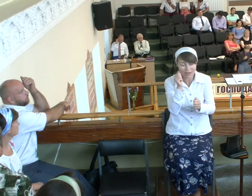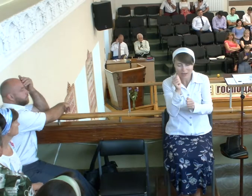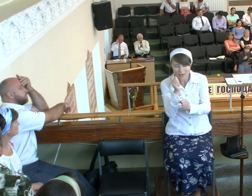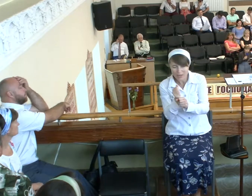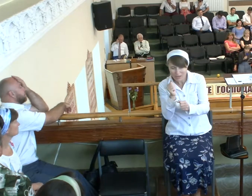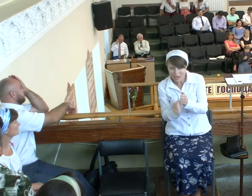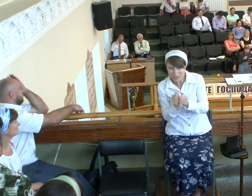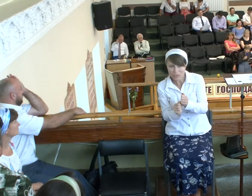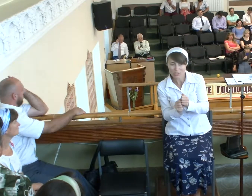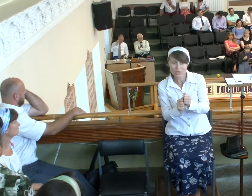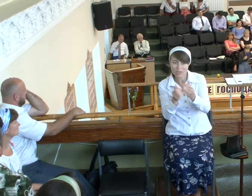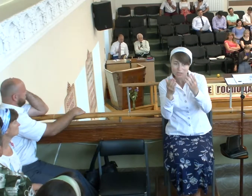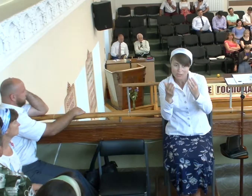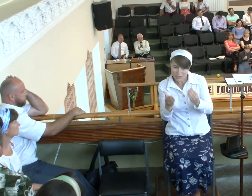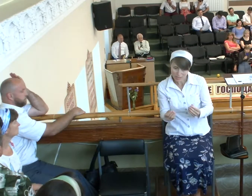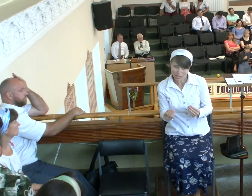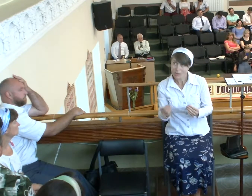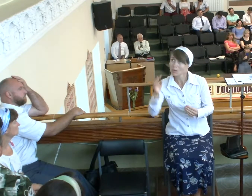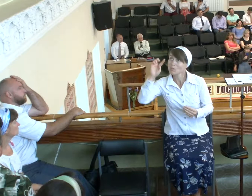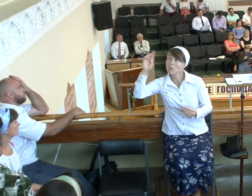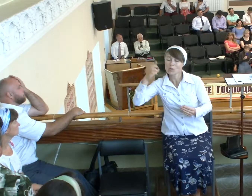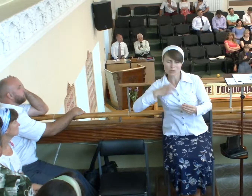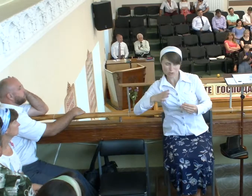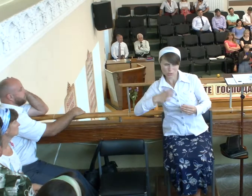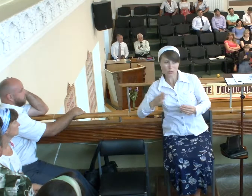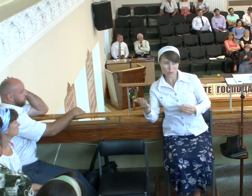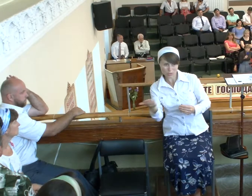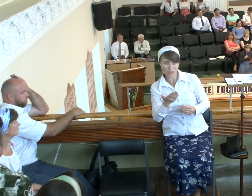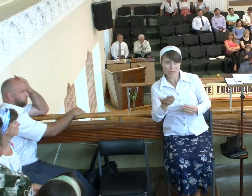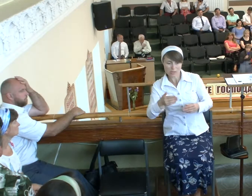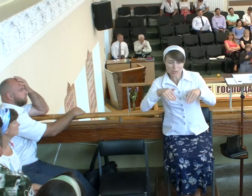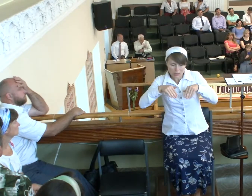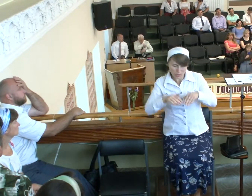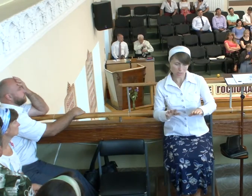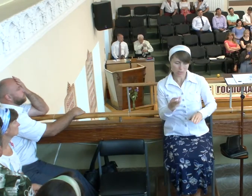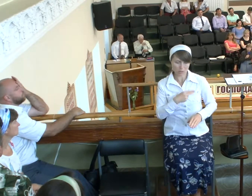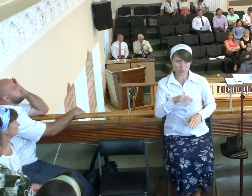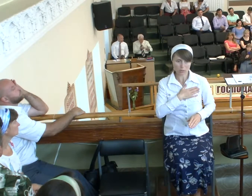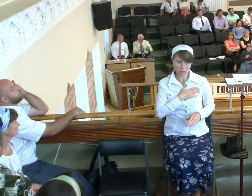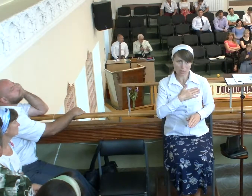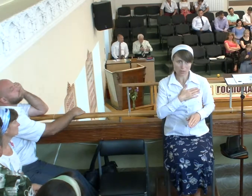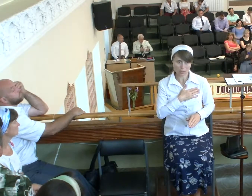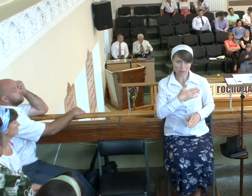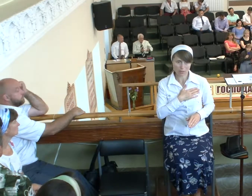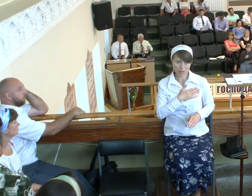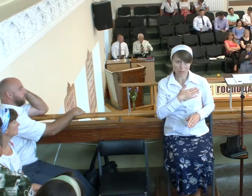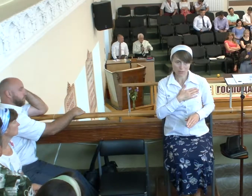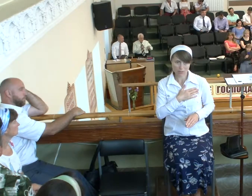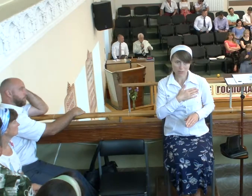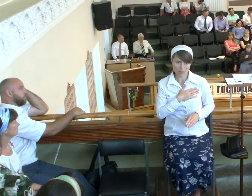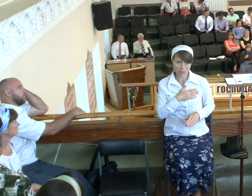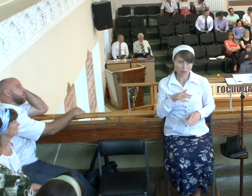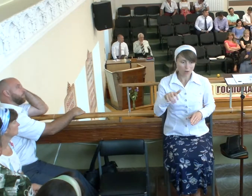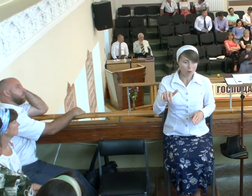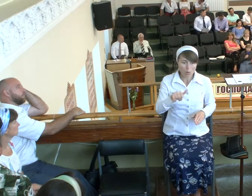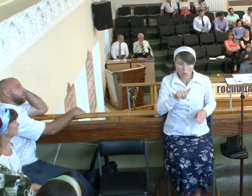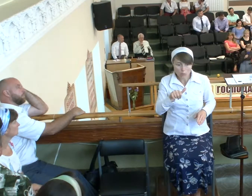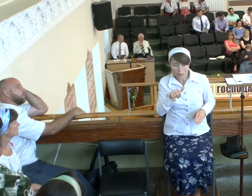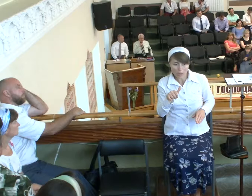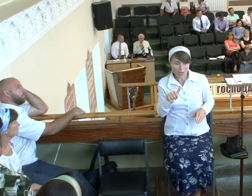ждет нашего решения. Решай, душа, за кем тебе